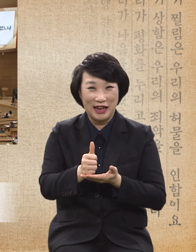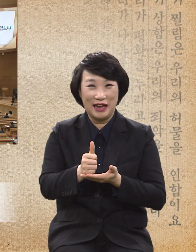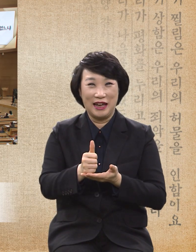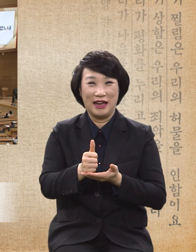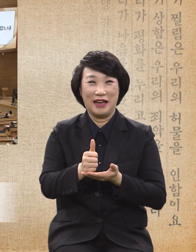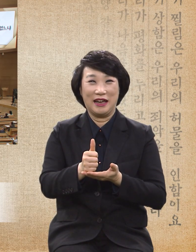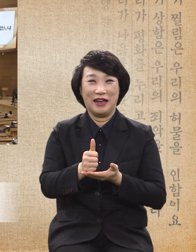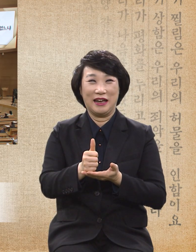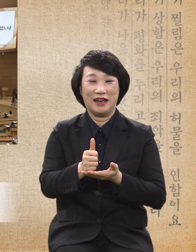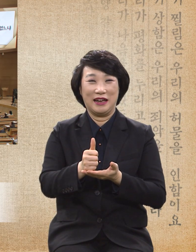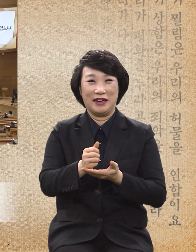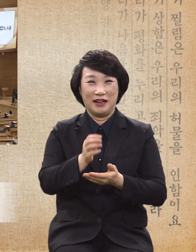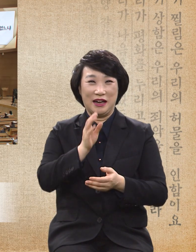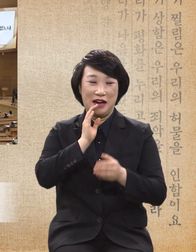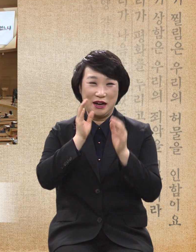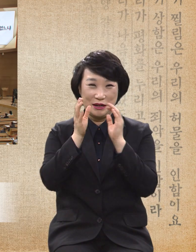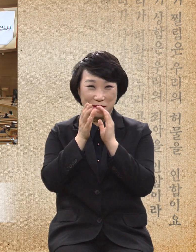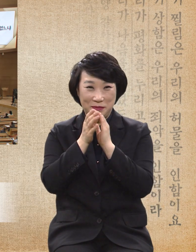맞겠네.